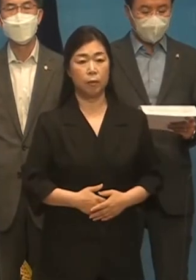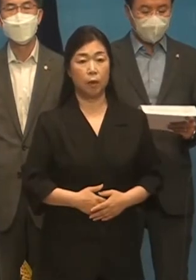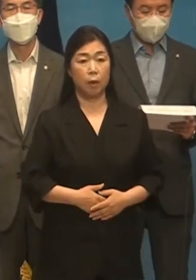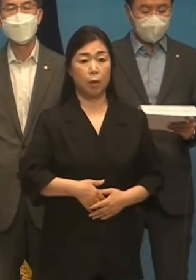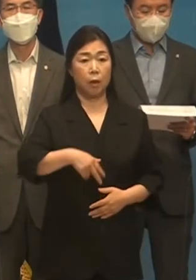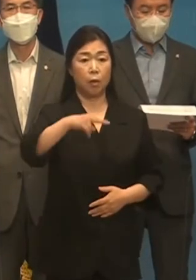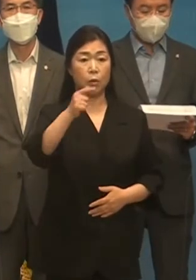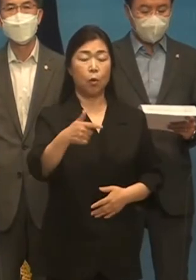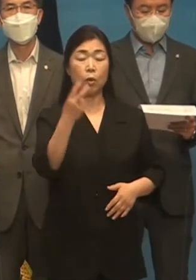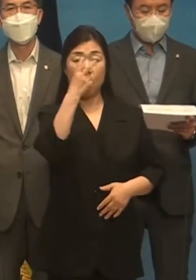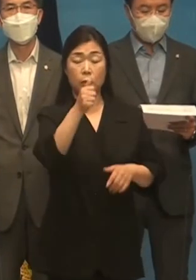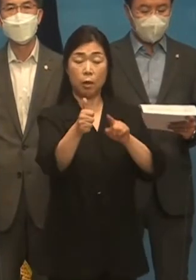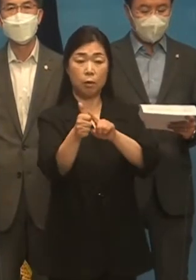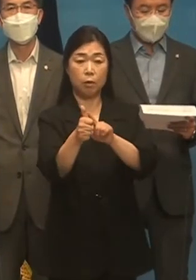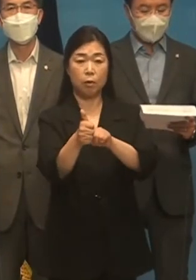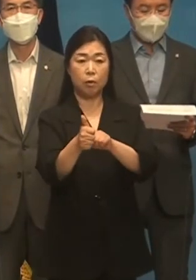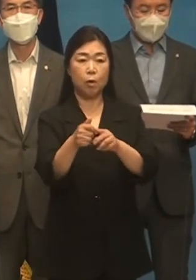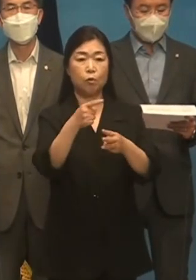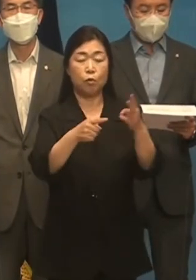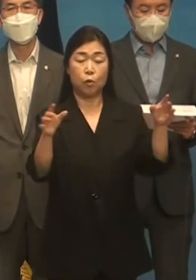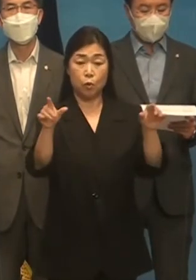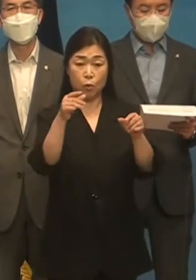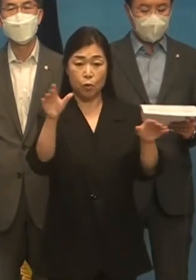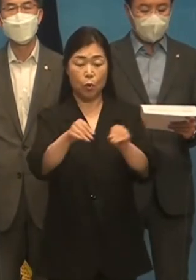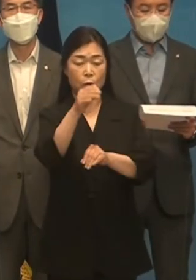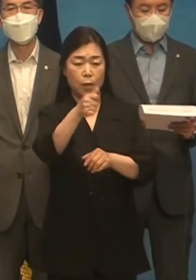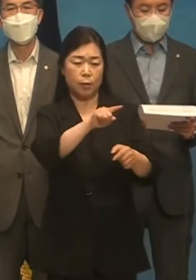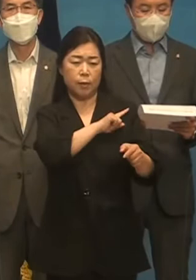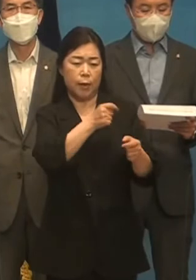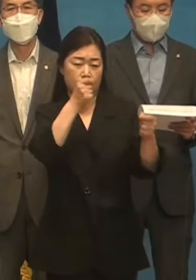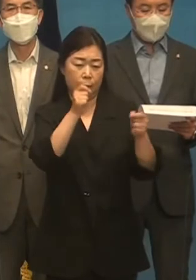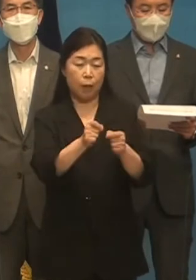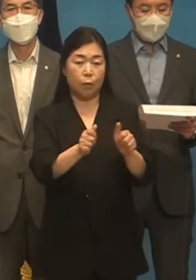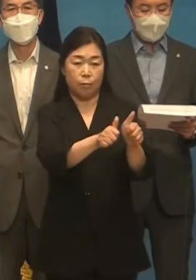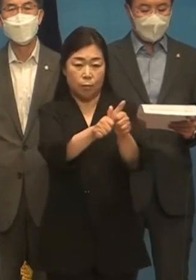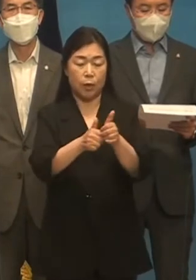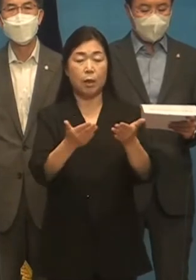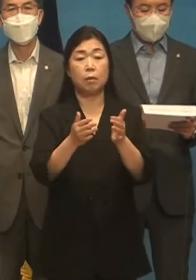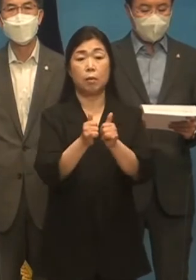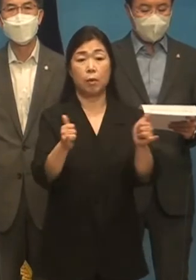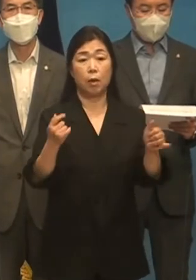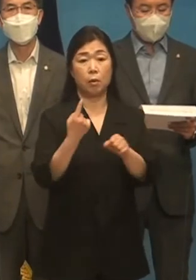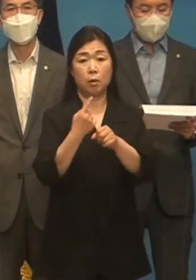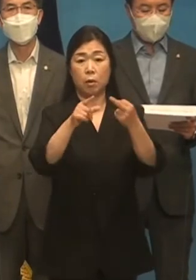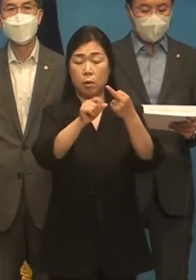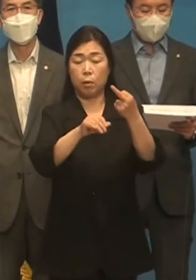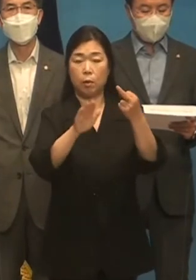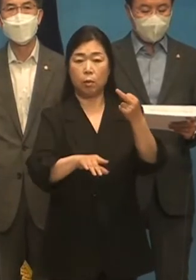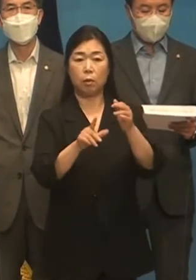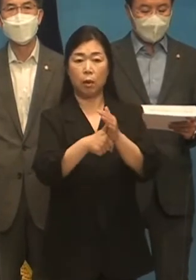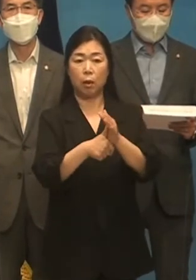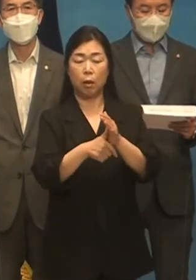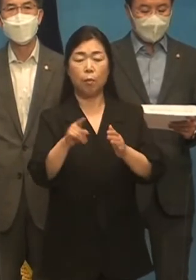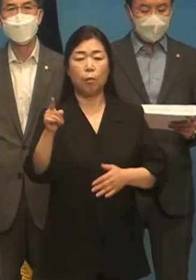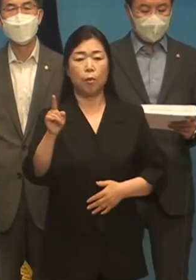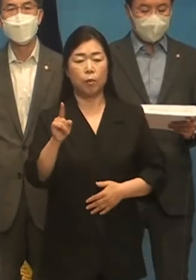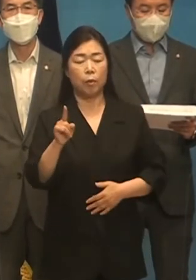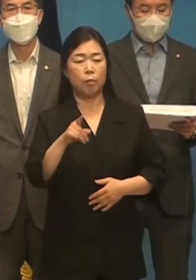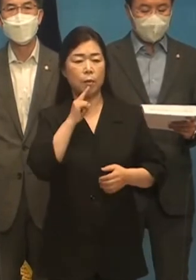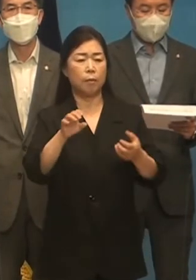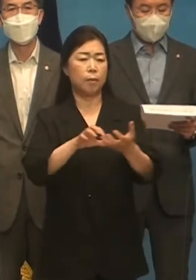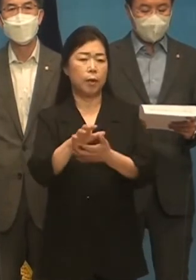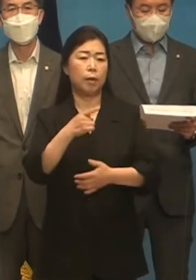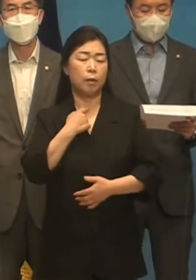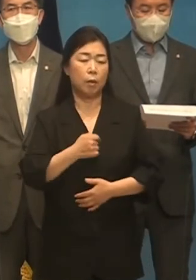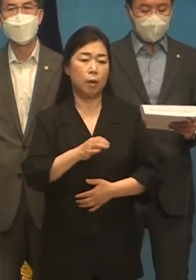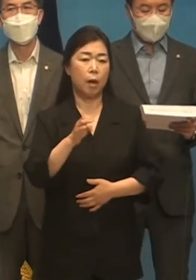손준성 검사는 윤 전 총장의 최측근으로 꼽히는 인물로 작년 말 소위 세평 수집 논란으로